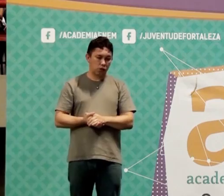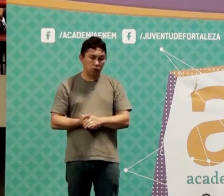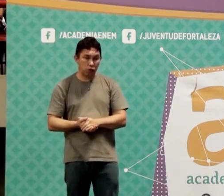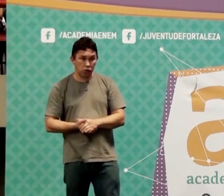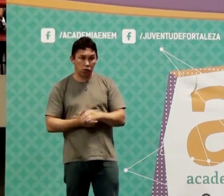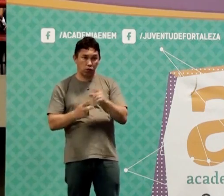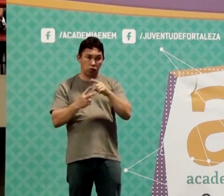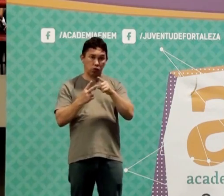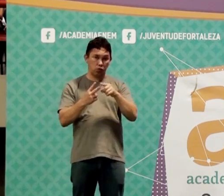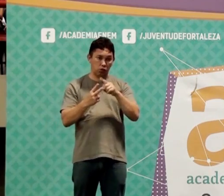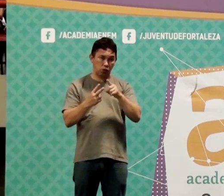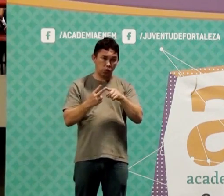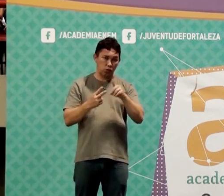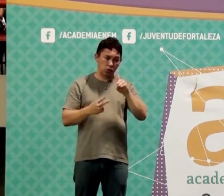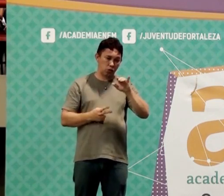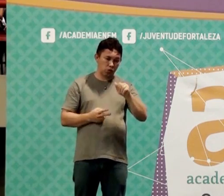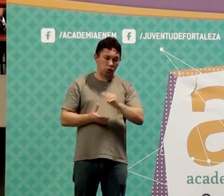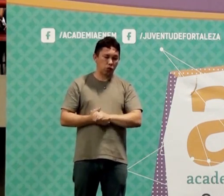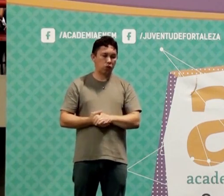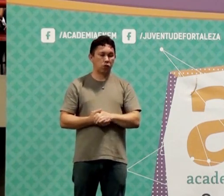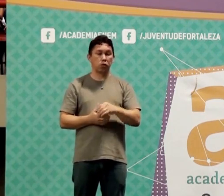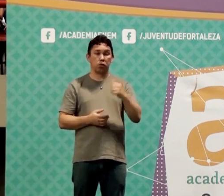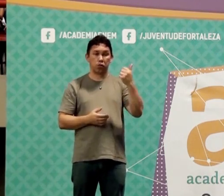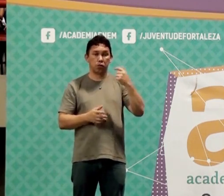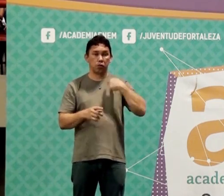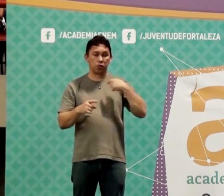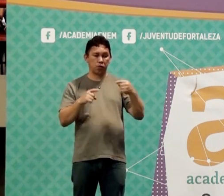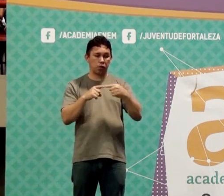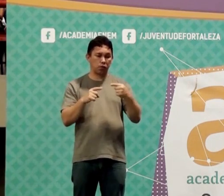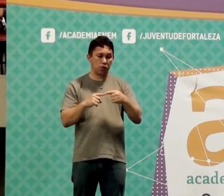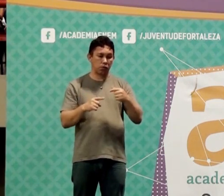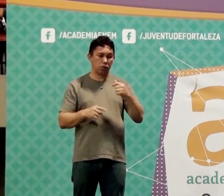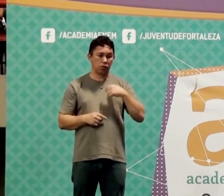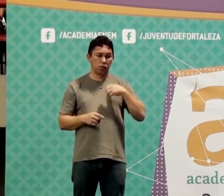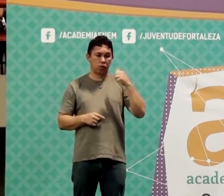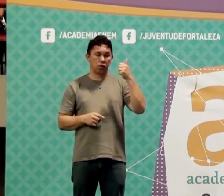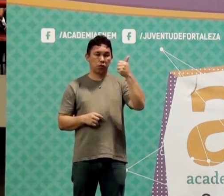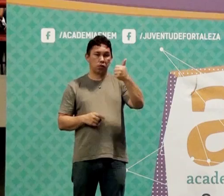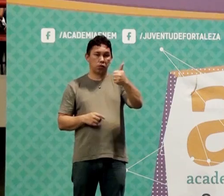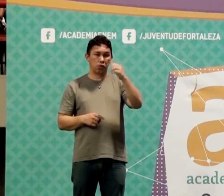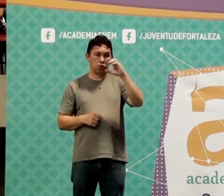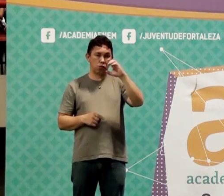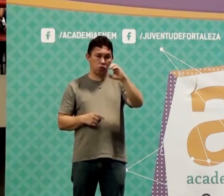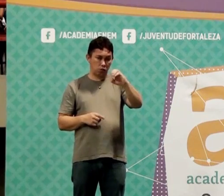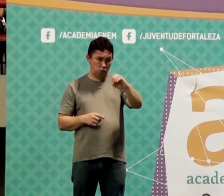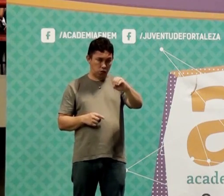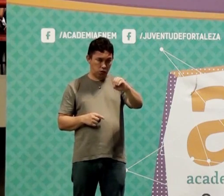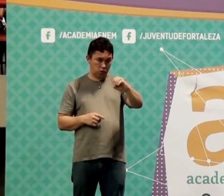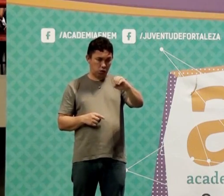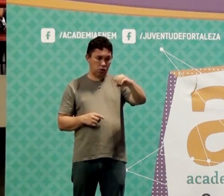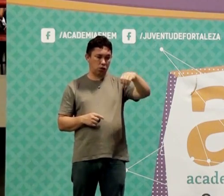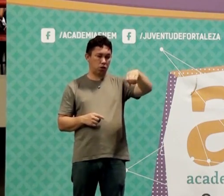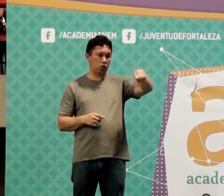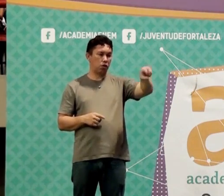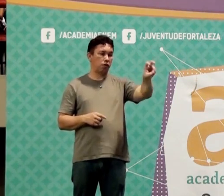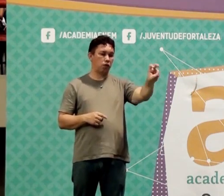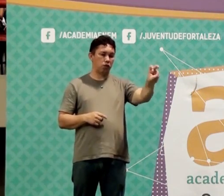pulga, pelo carrapato do rato. Não era pelo rato. Se o rato tivesse contaminado, ele passava pelo ser